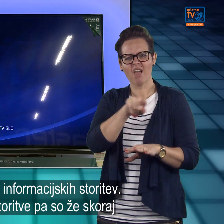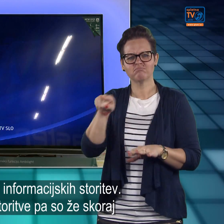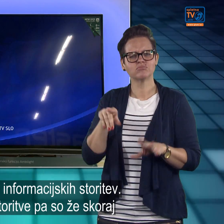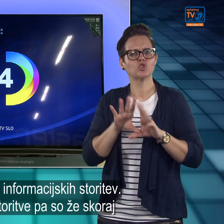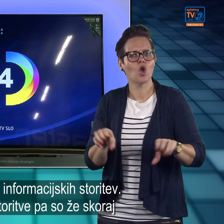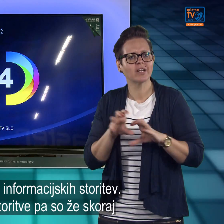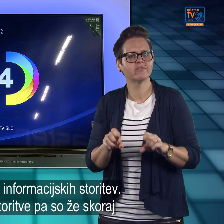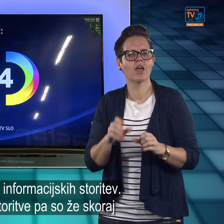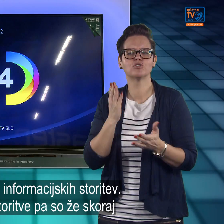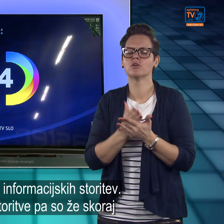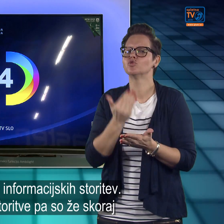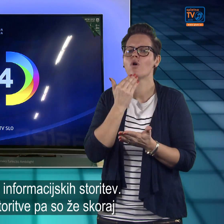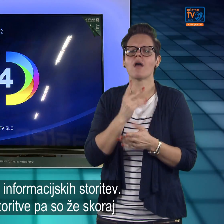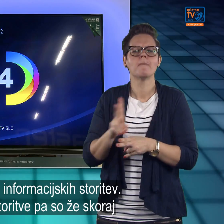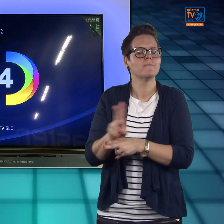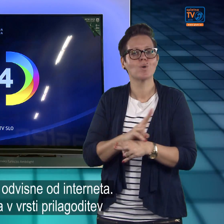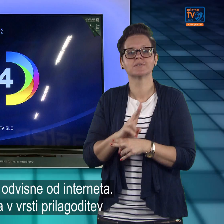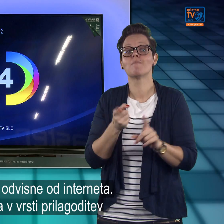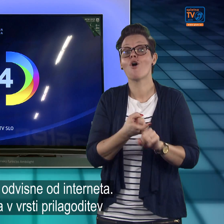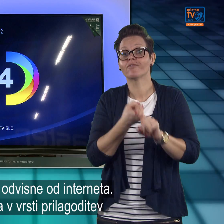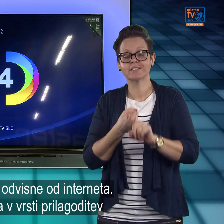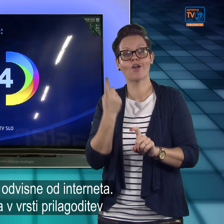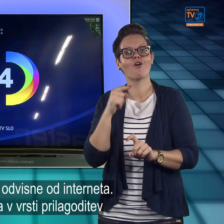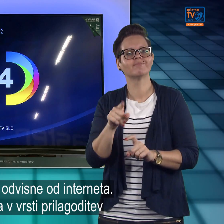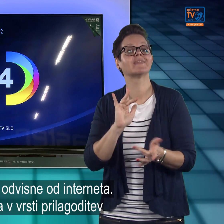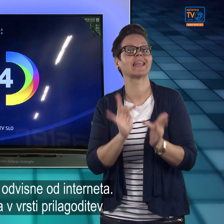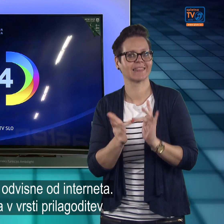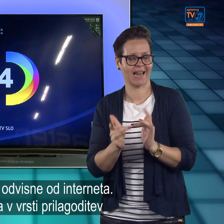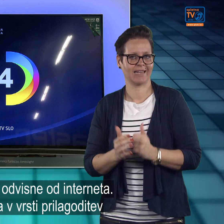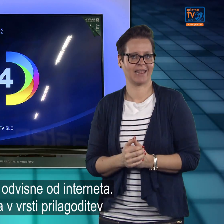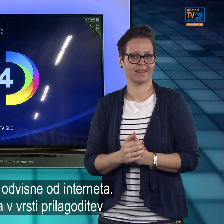Vse te storitve pa so že skoraj povsem odvisne od interneta.